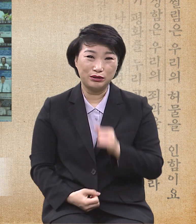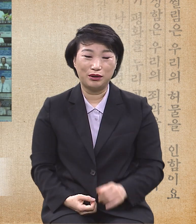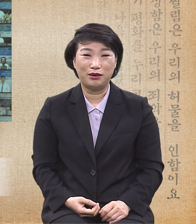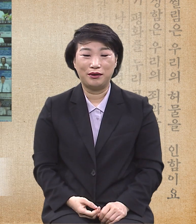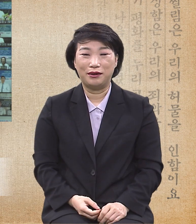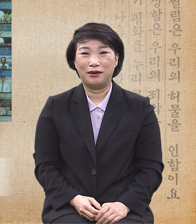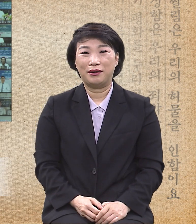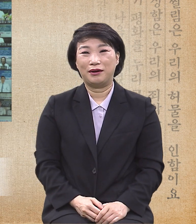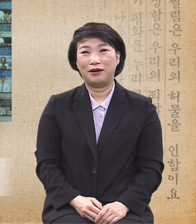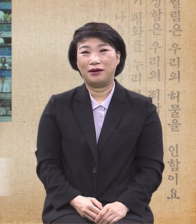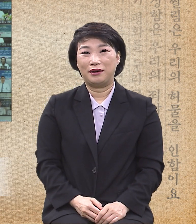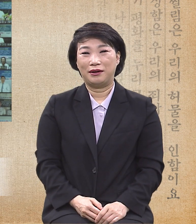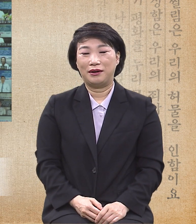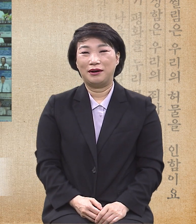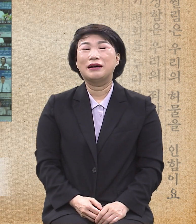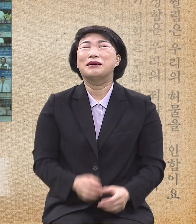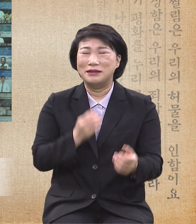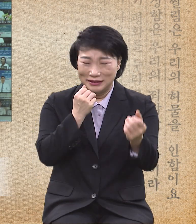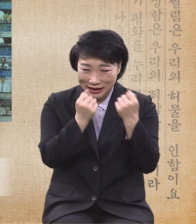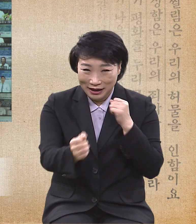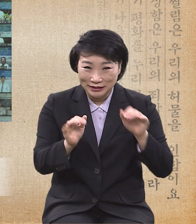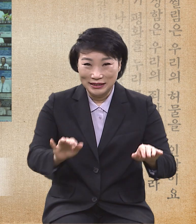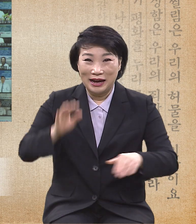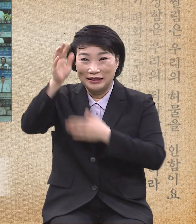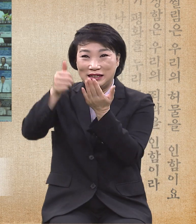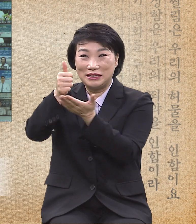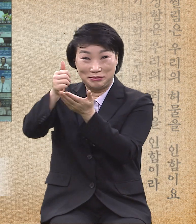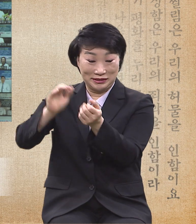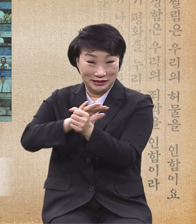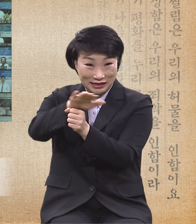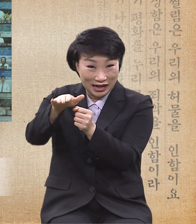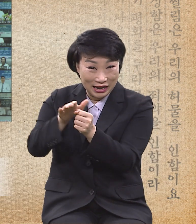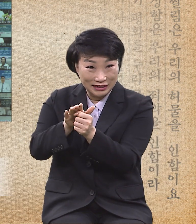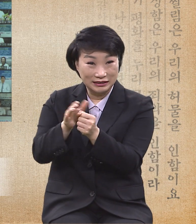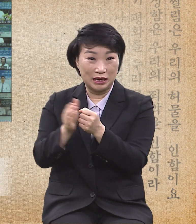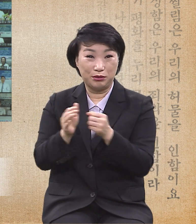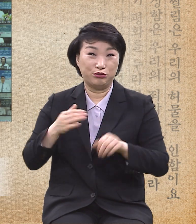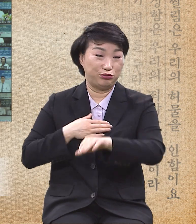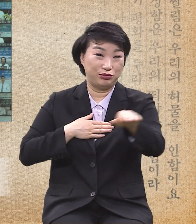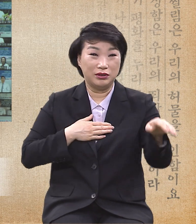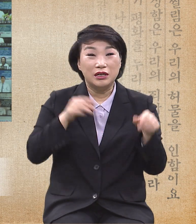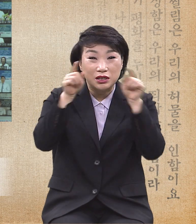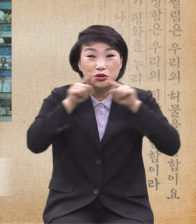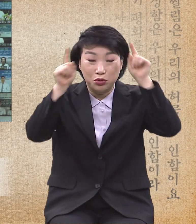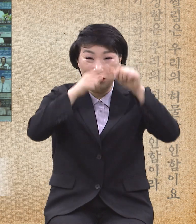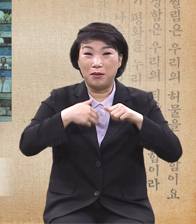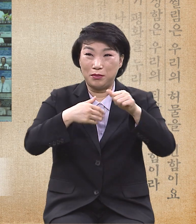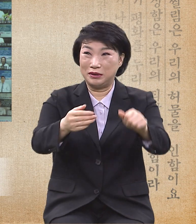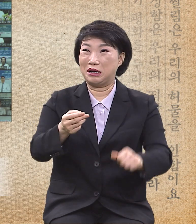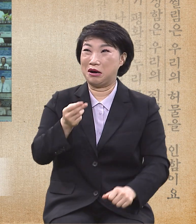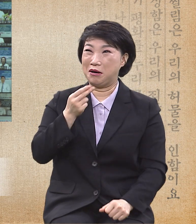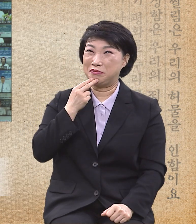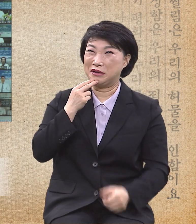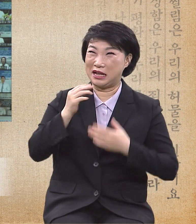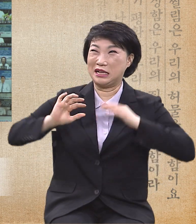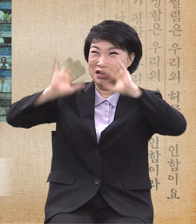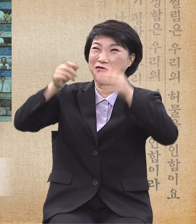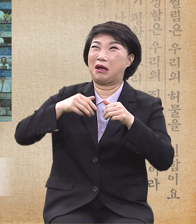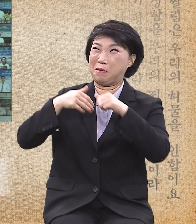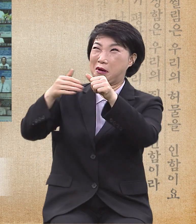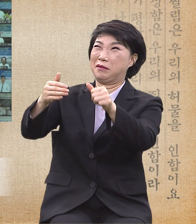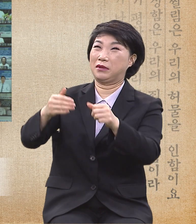그래도 그럴지라도 하나님은 사랑이시니까 우리를 지옥 안 보냅니다. 나를 천국